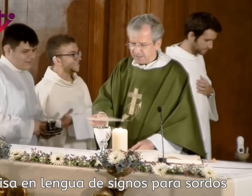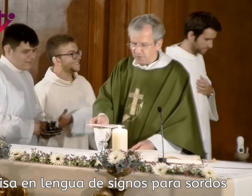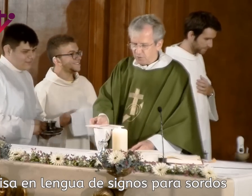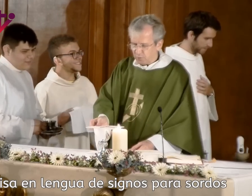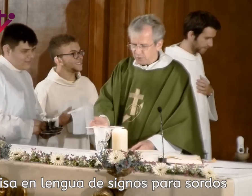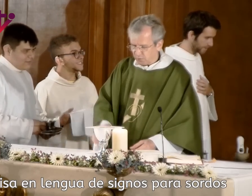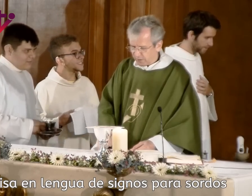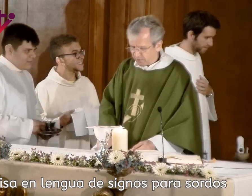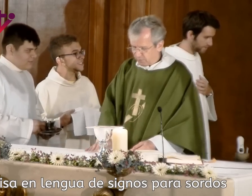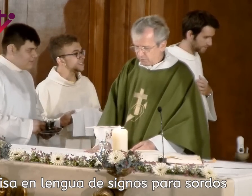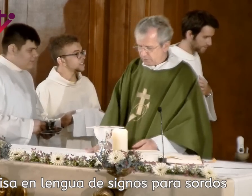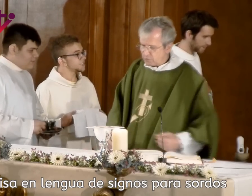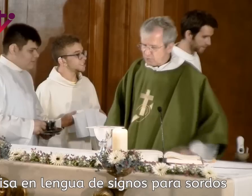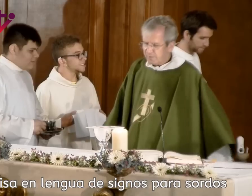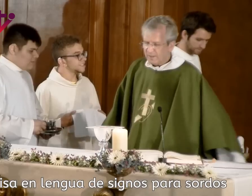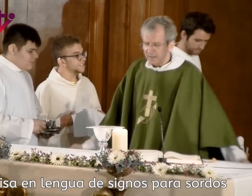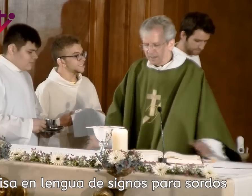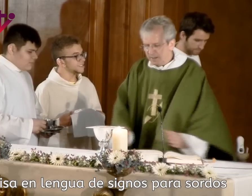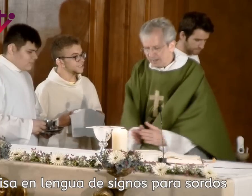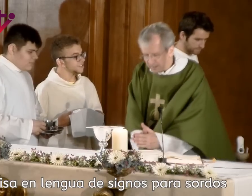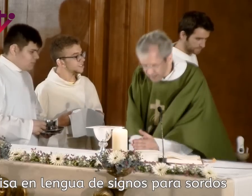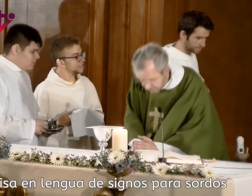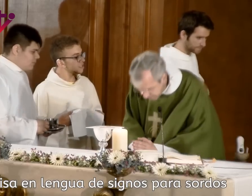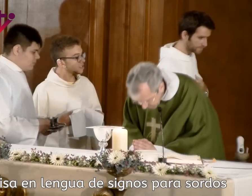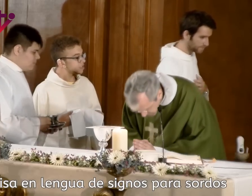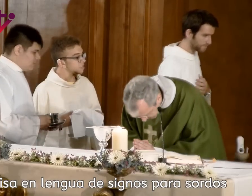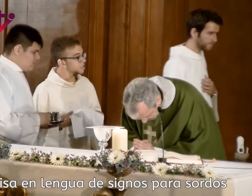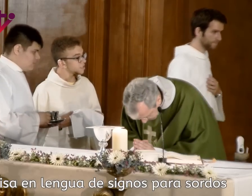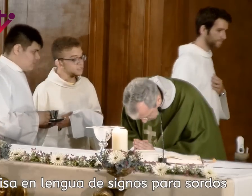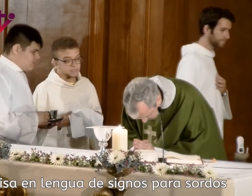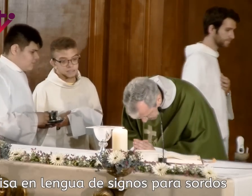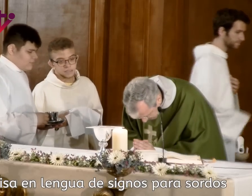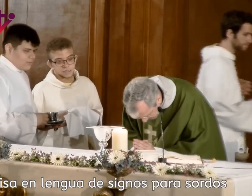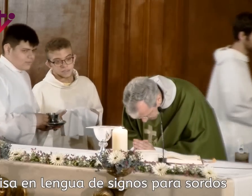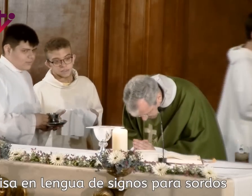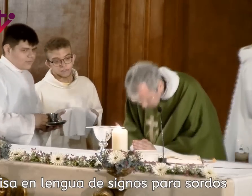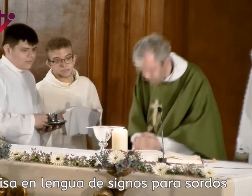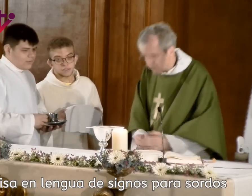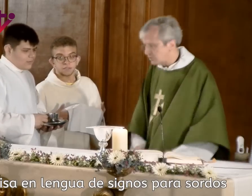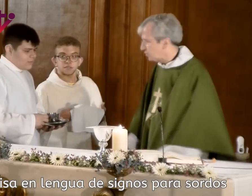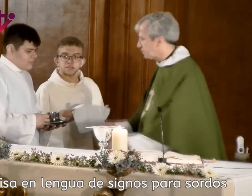Señor, nuestro corazón contrito y humilde, que este sacrificio sea agradable a tu presencia, Señor Dios nuestro.